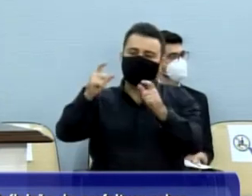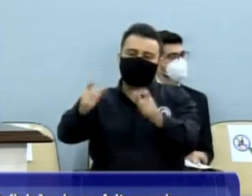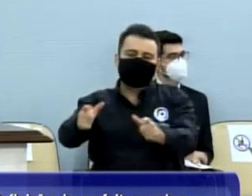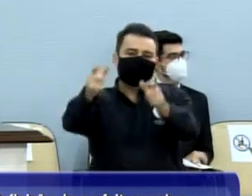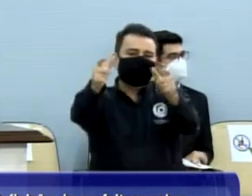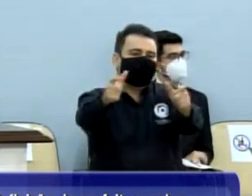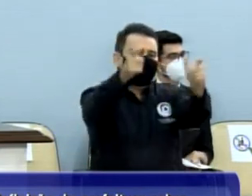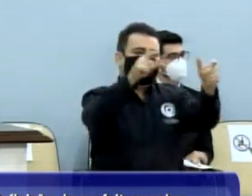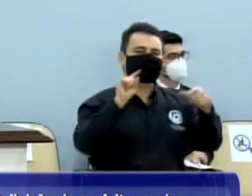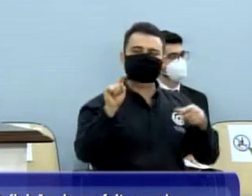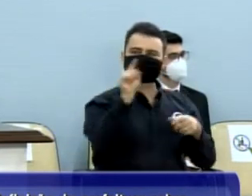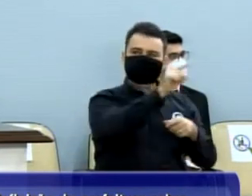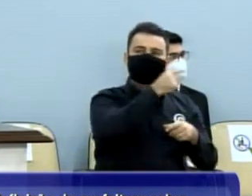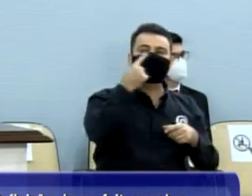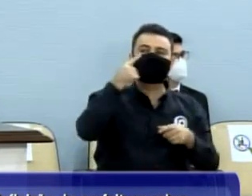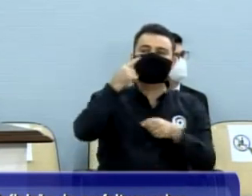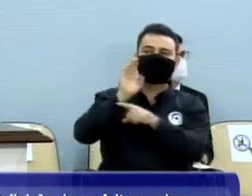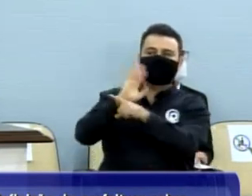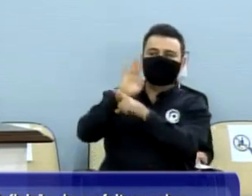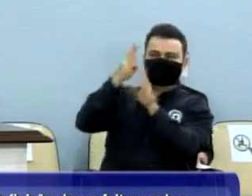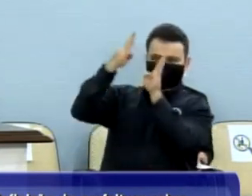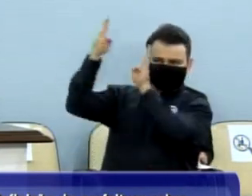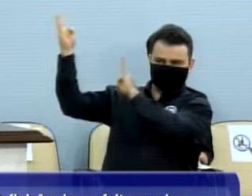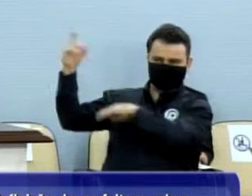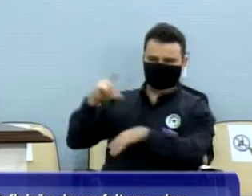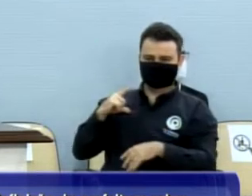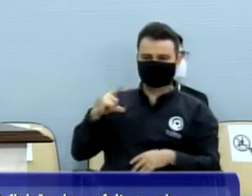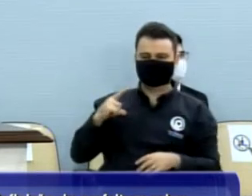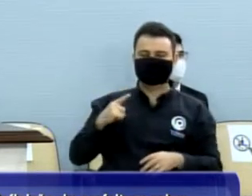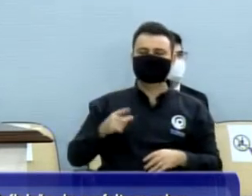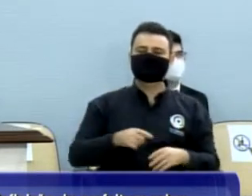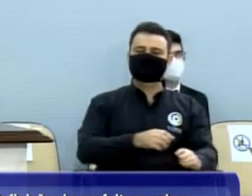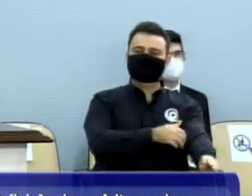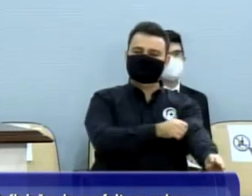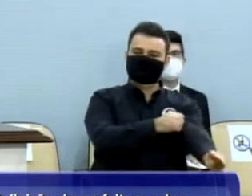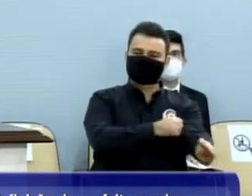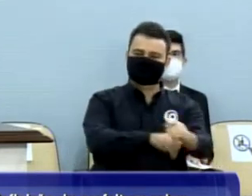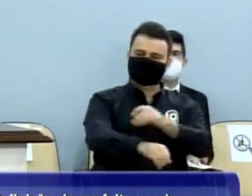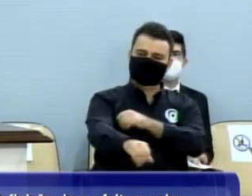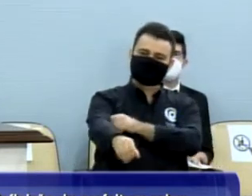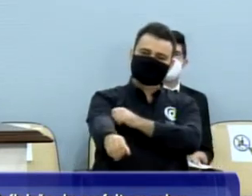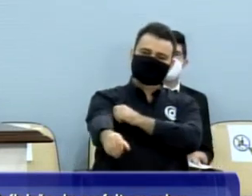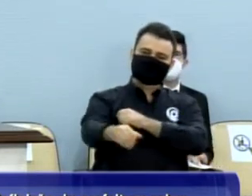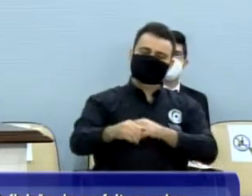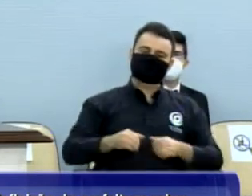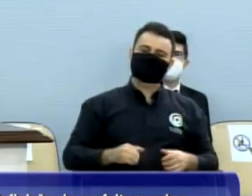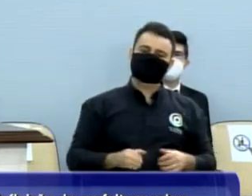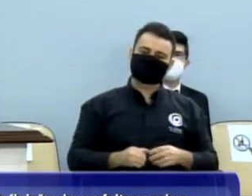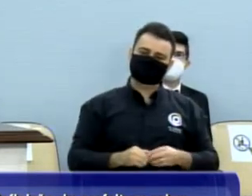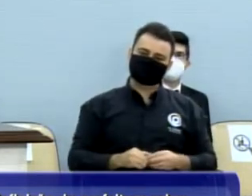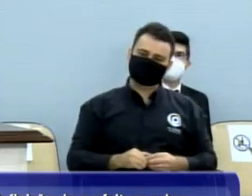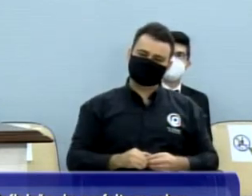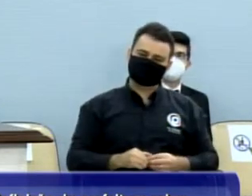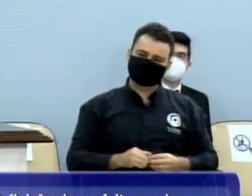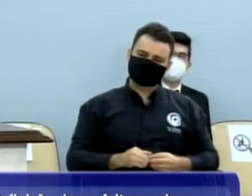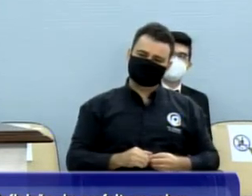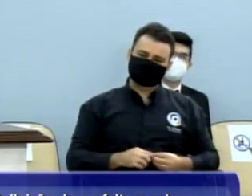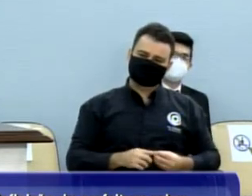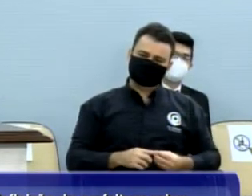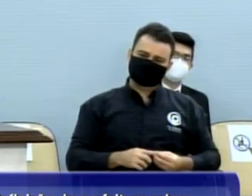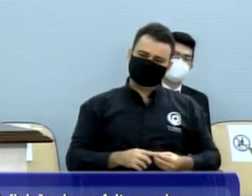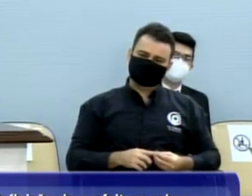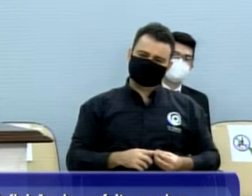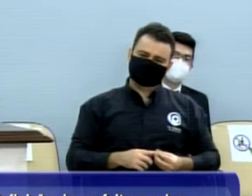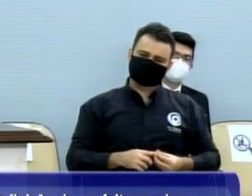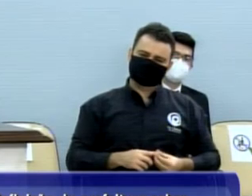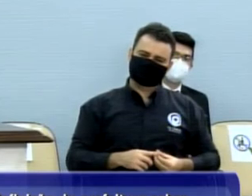passar um vídeo aí. Excelência. Oi, vereador. Oi, vereador, pois não. Quanto tempo faz que você está pedindo